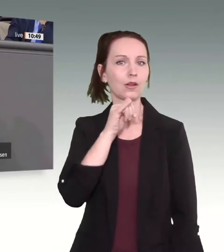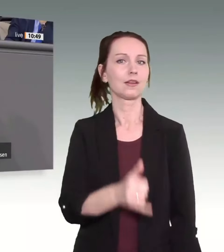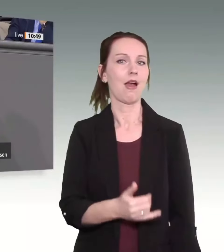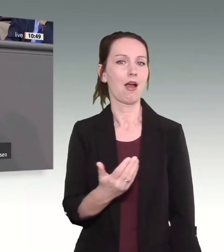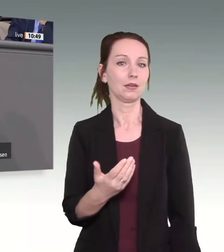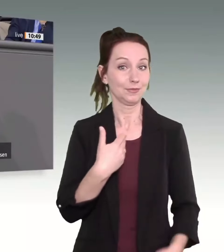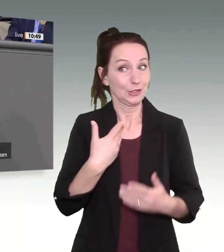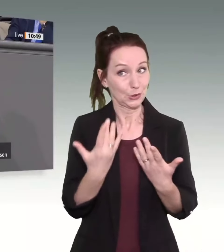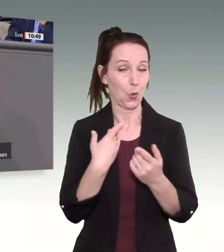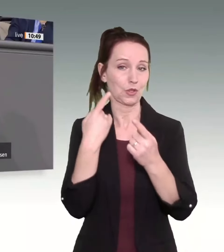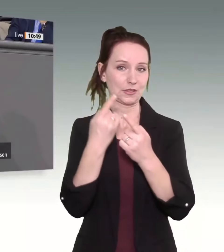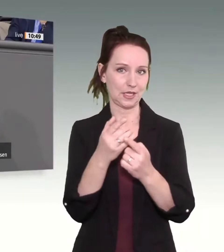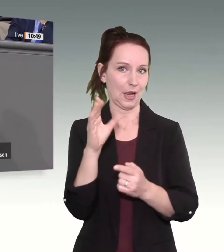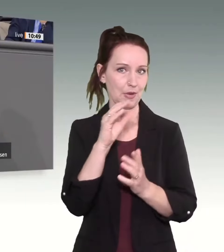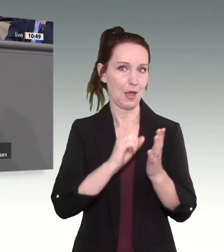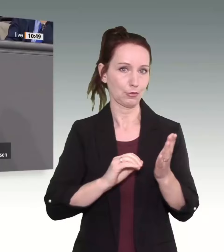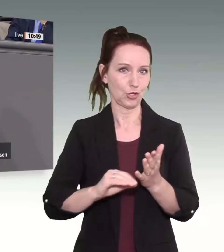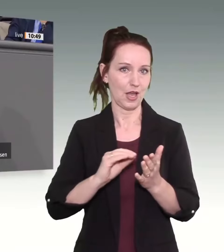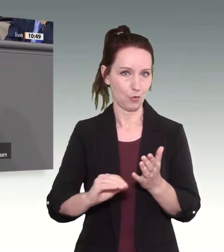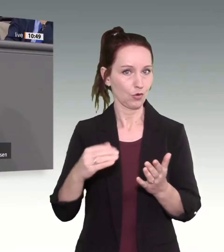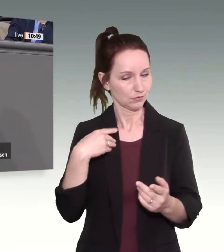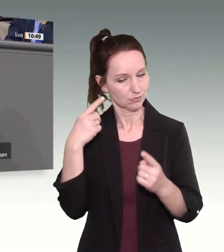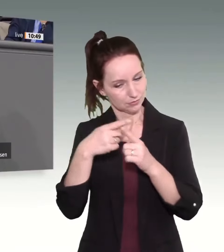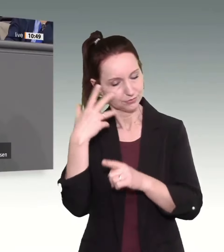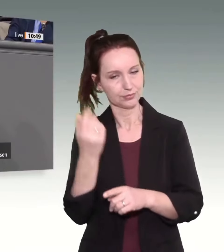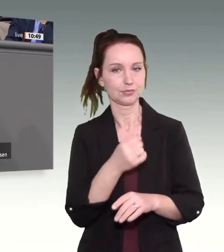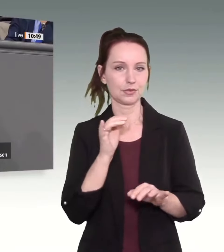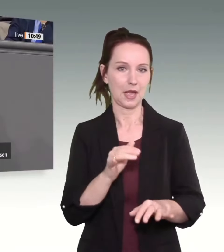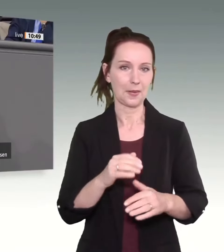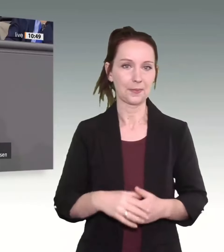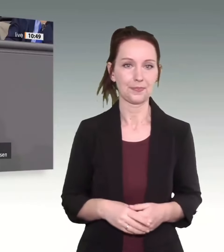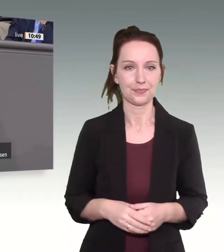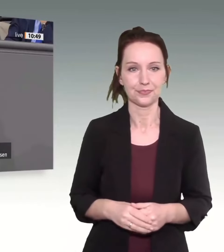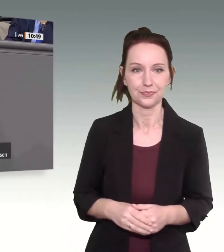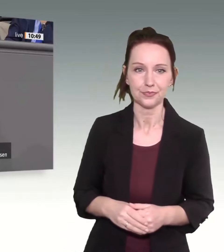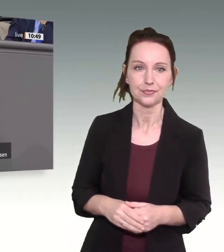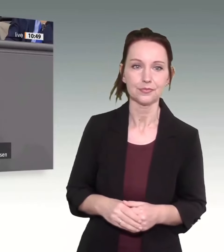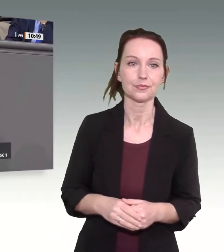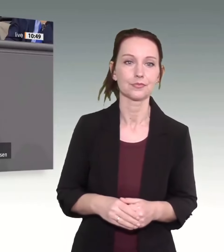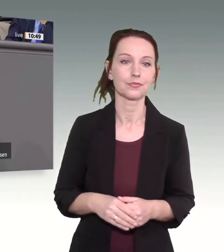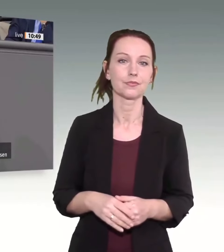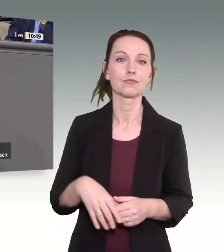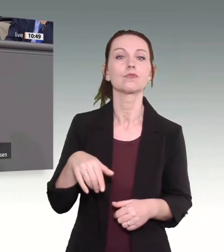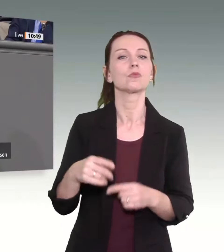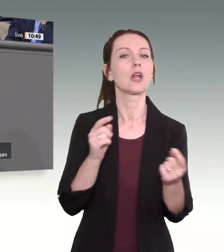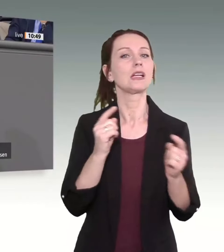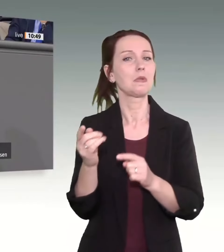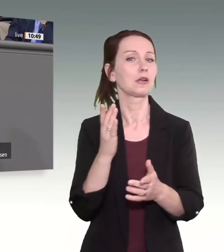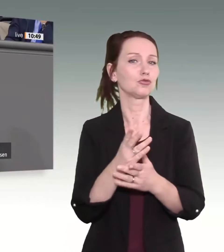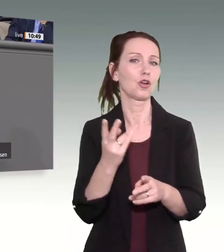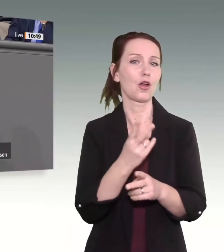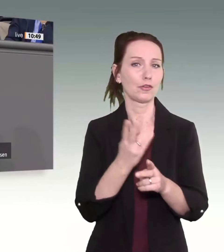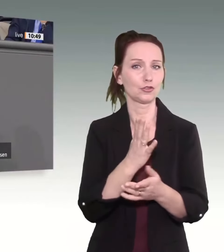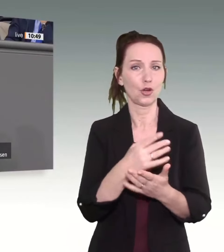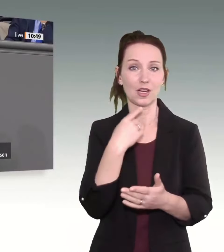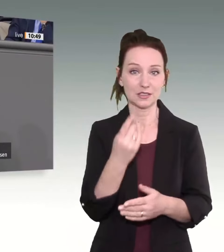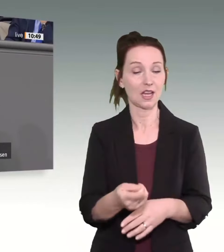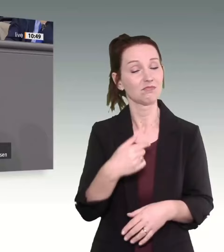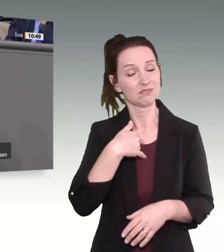wollten mit dieser AFA. Und in dieser Debatte wurde es schon mehrfach erwähnt, wir haben einen riesigen